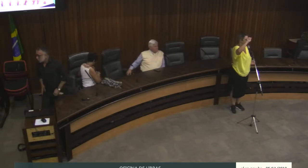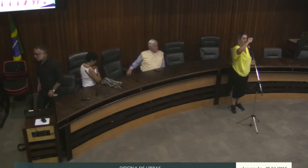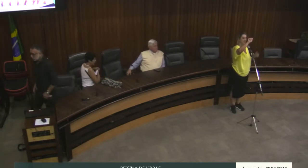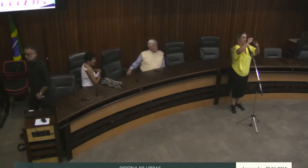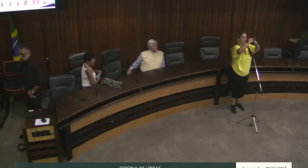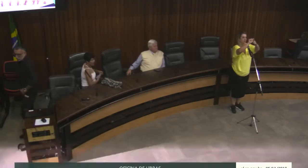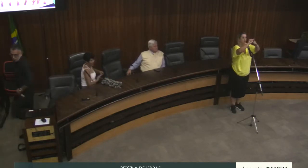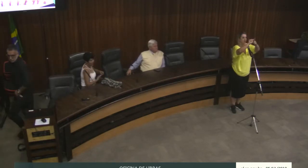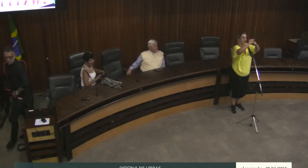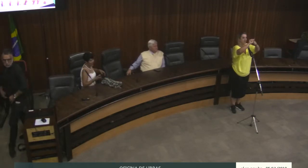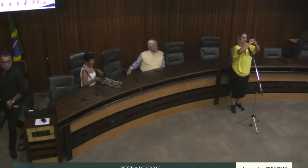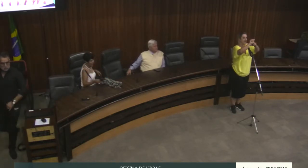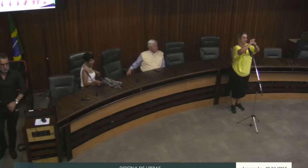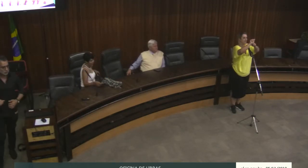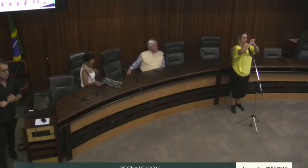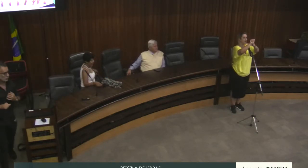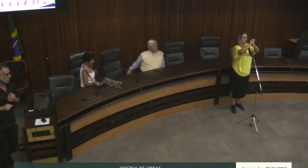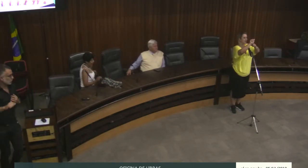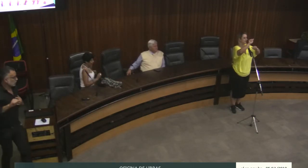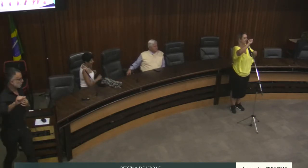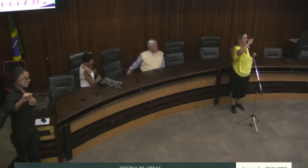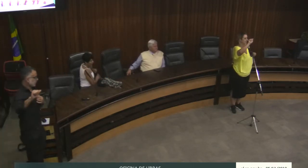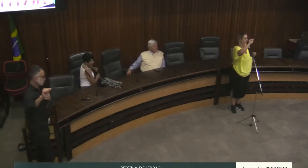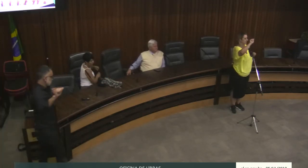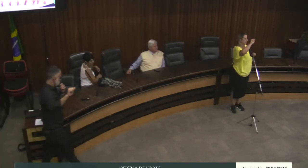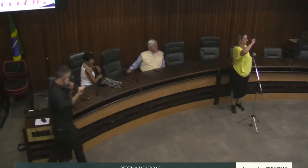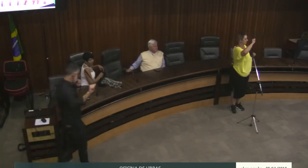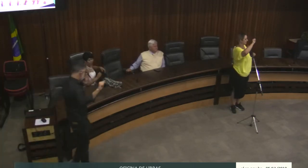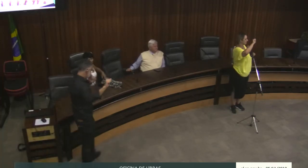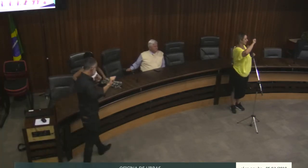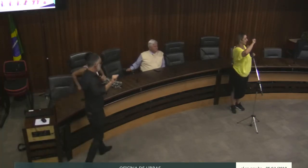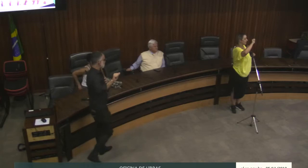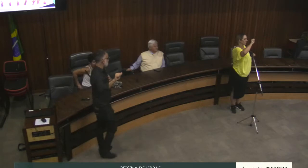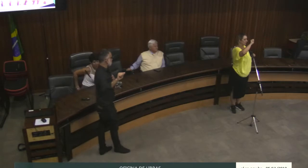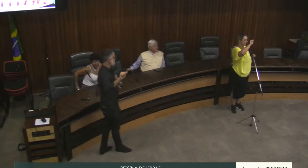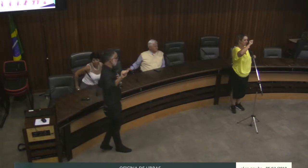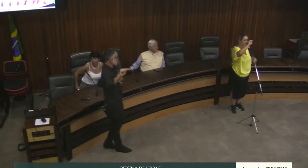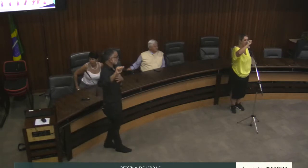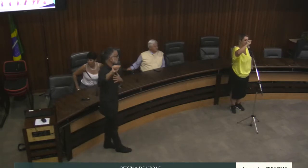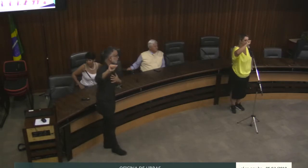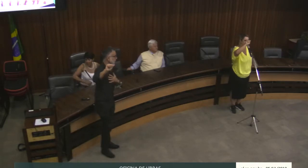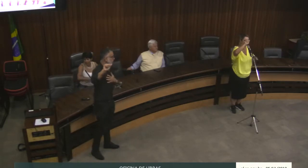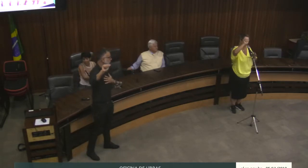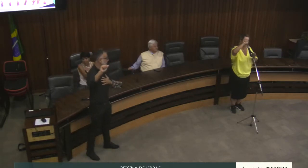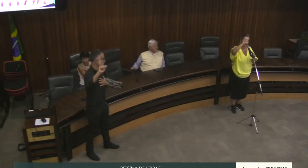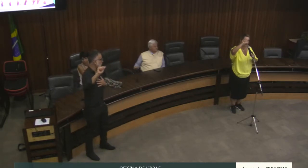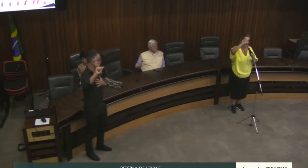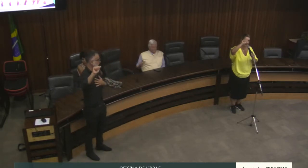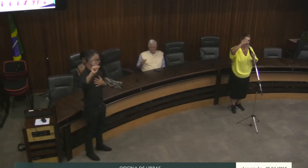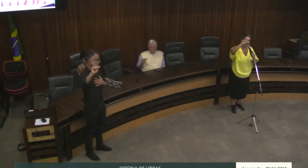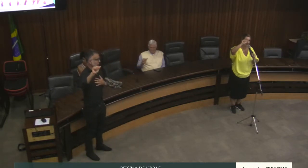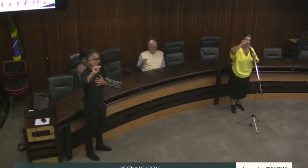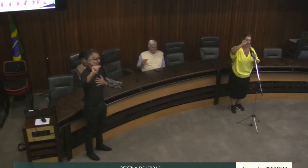A gente põe ó, o polegar para fora, tá? Uma mão bem... Agora eu começo a ver quem tá com a cutícula grande aqui, hein?